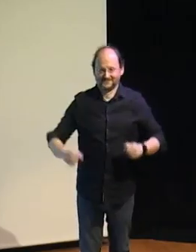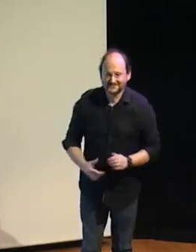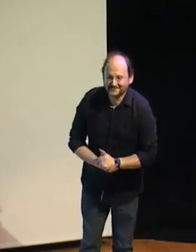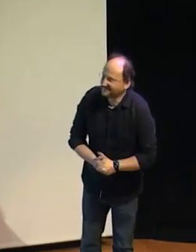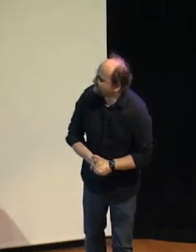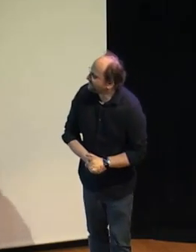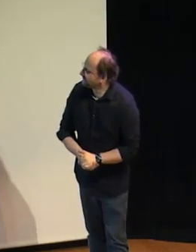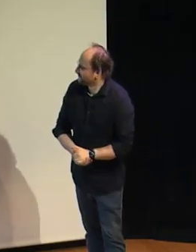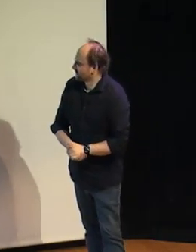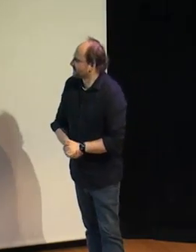Diapositive suivante.